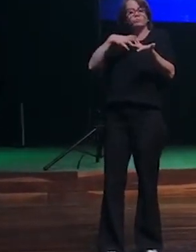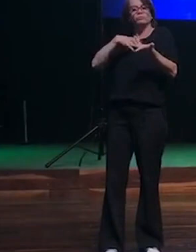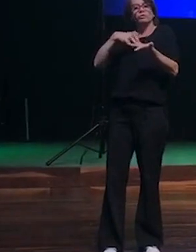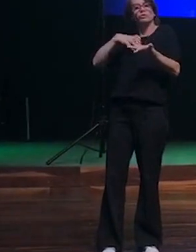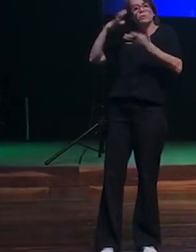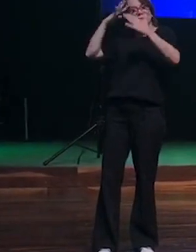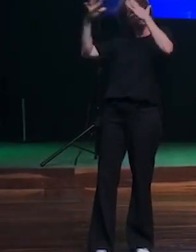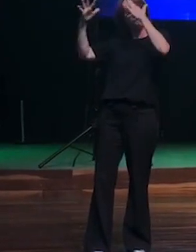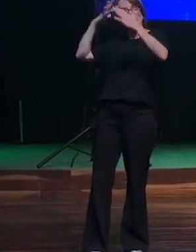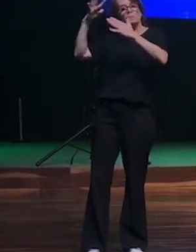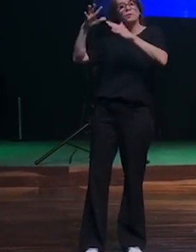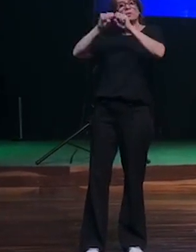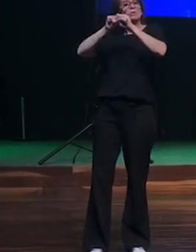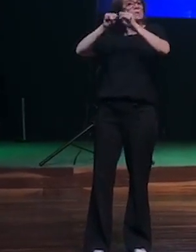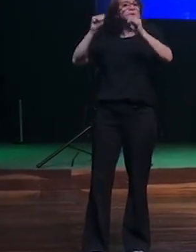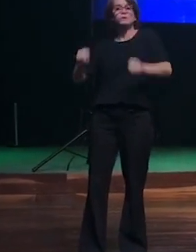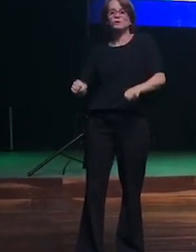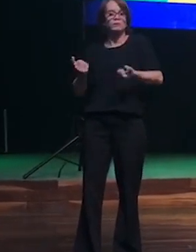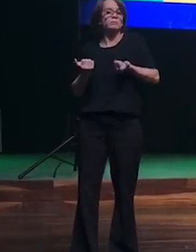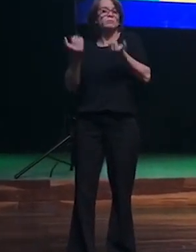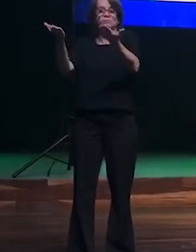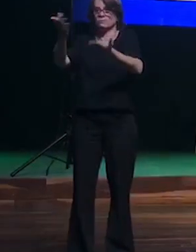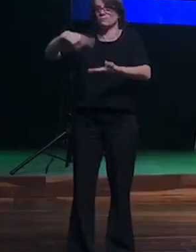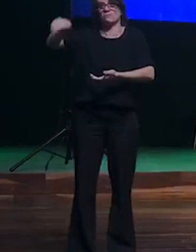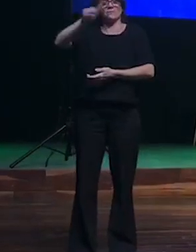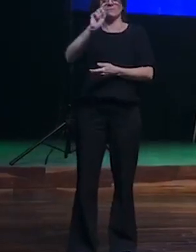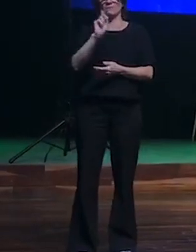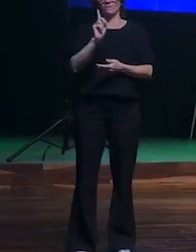o sistema não disponibiliza para você.